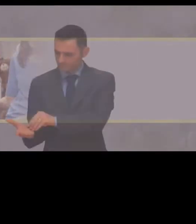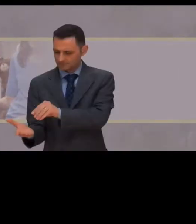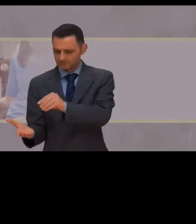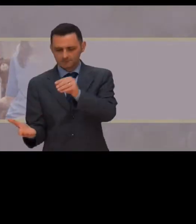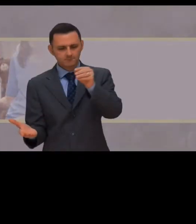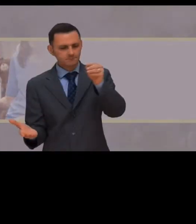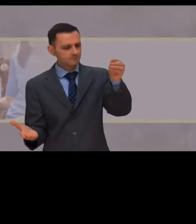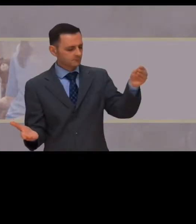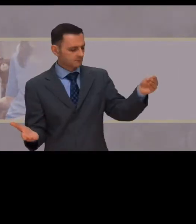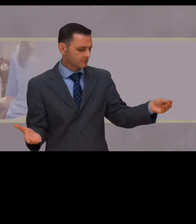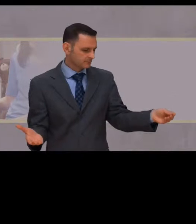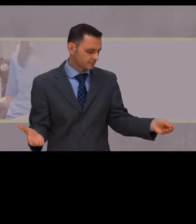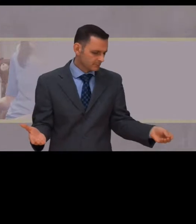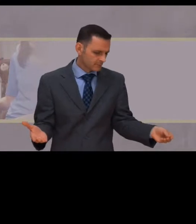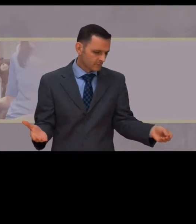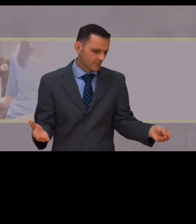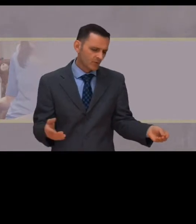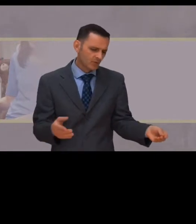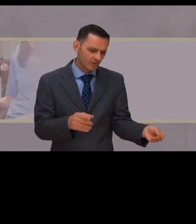memoria